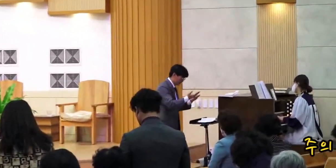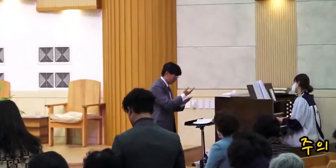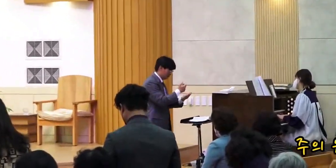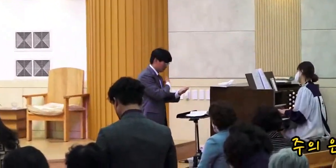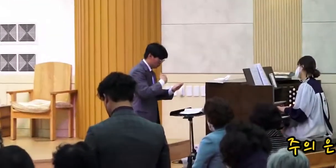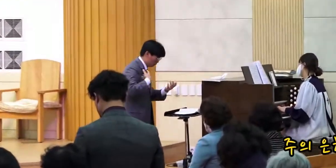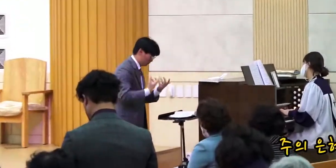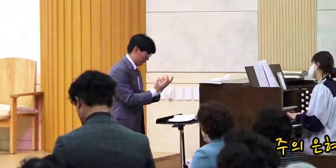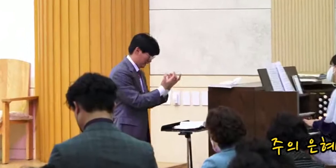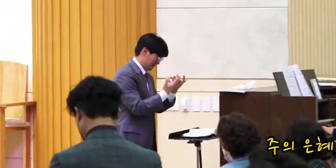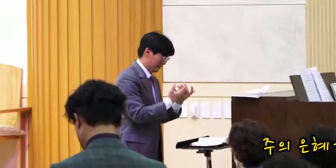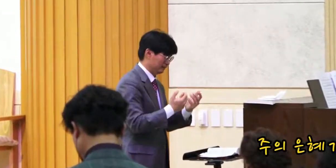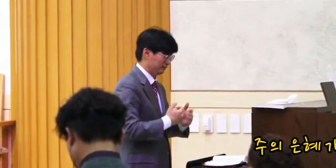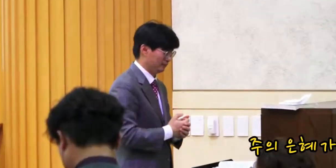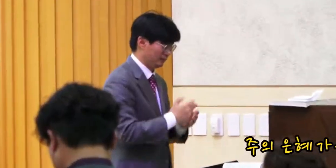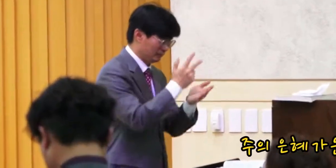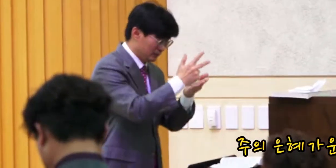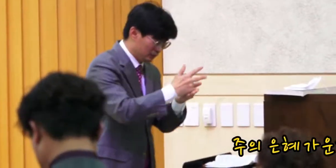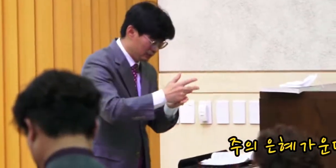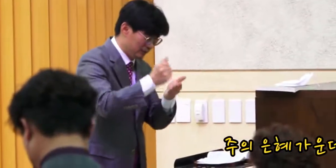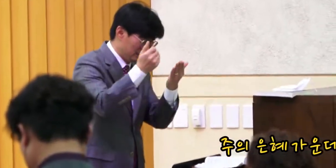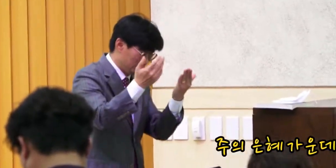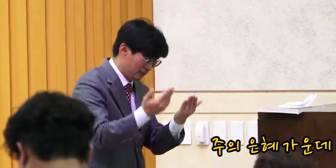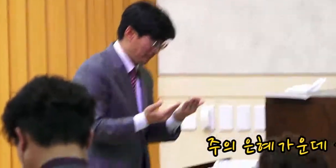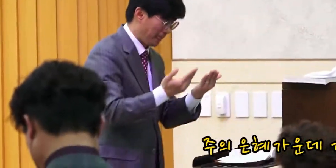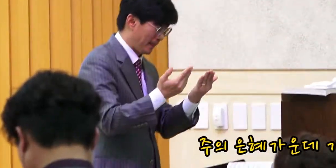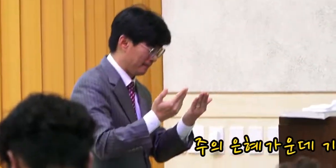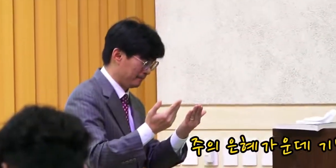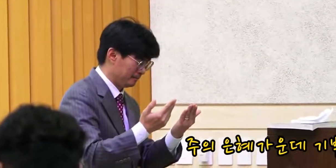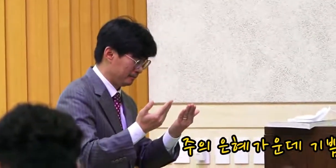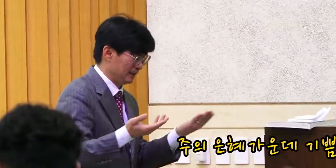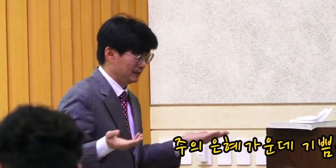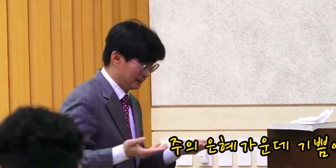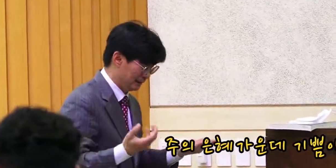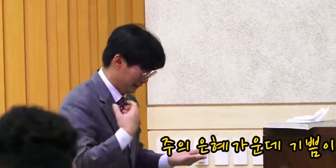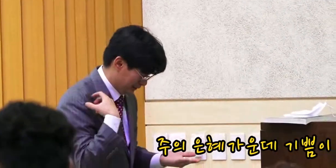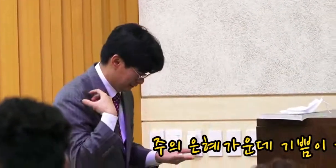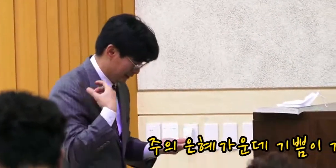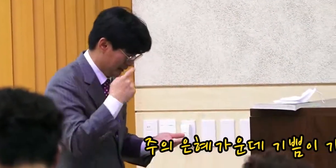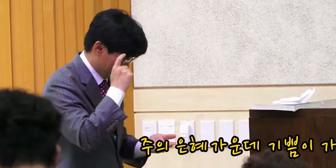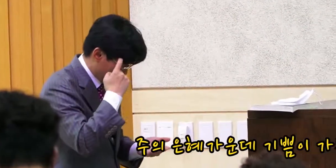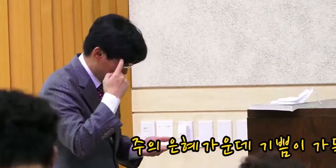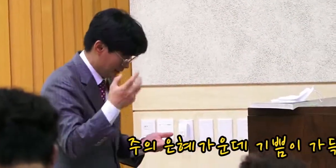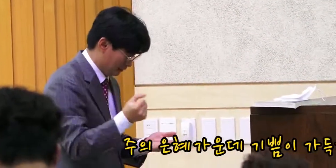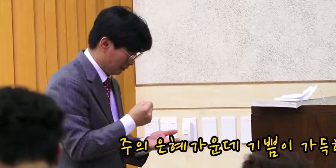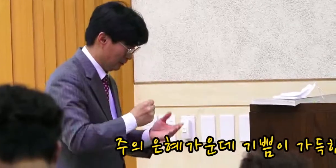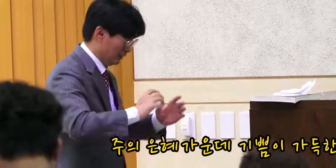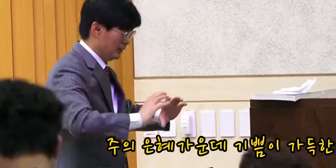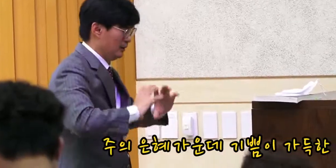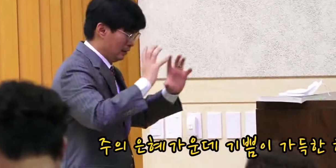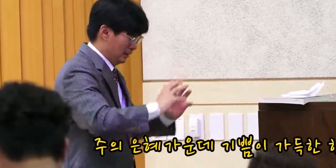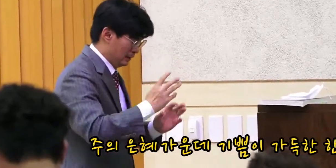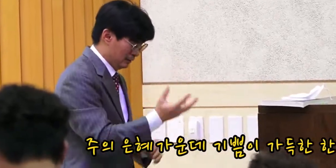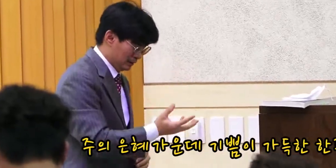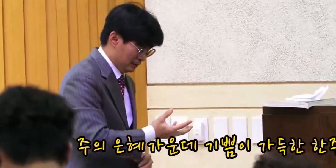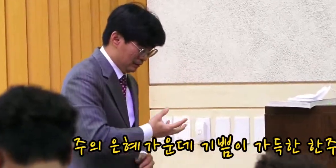충만하심이 주님께서 주신 사명을 생각하며 이 땅을 거룩하게 살기를